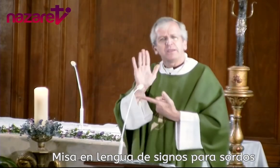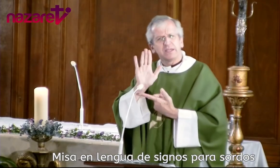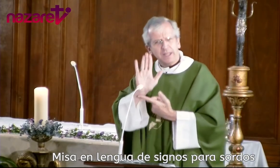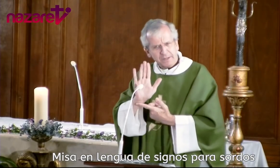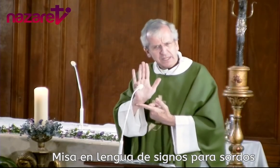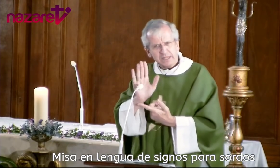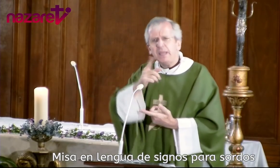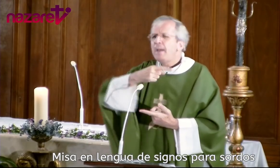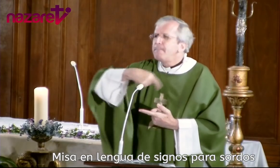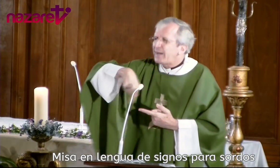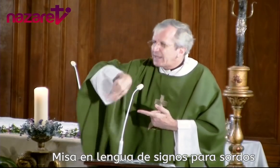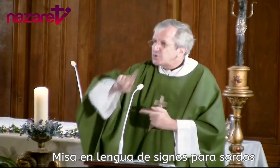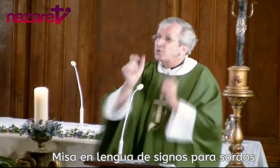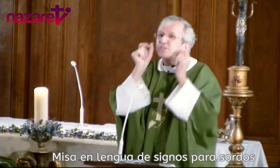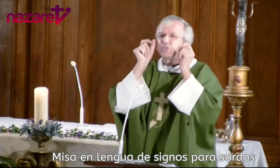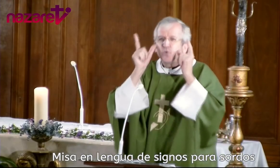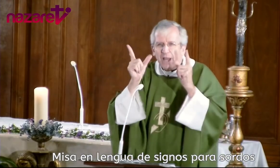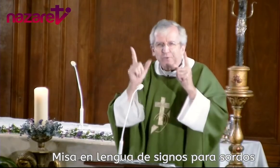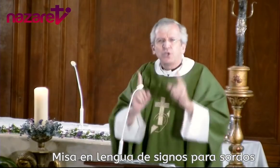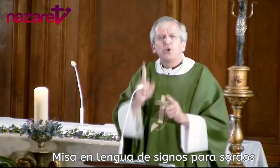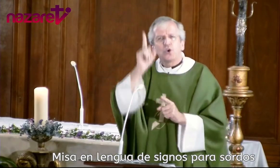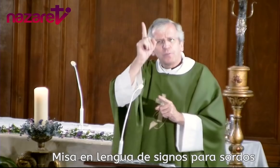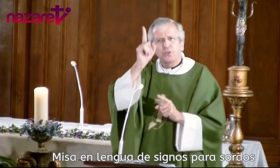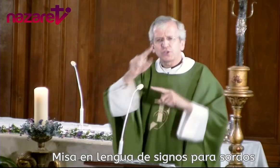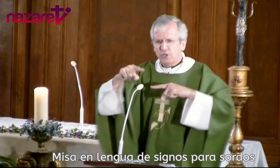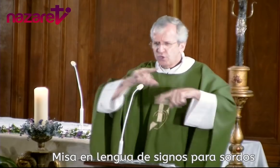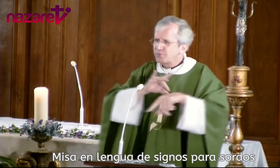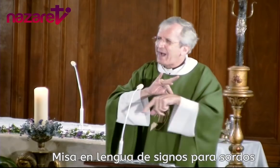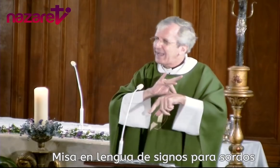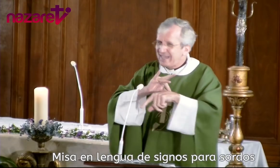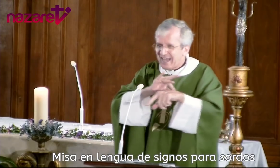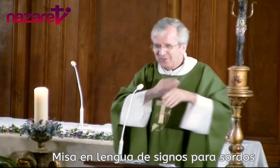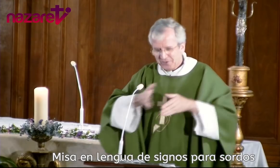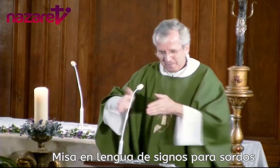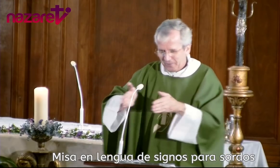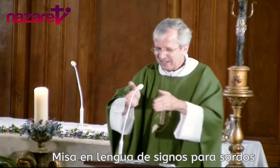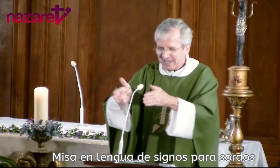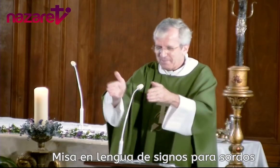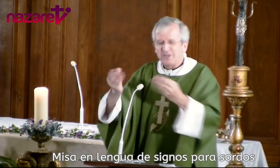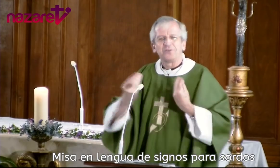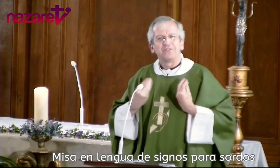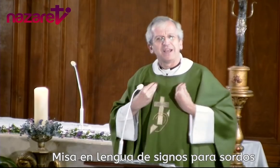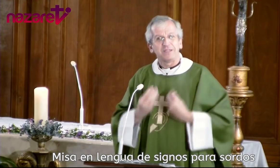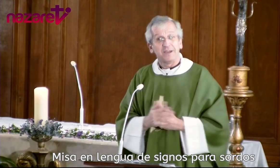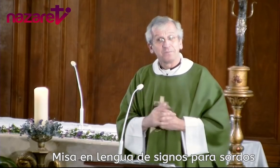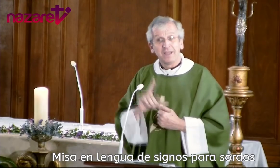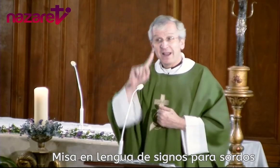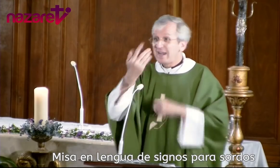está presente para que nosotros descubramos cómo Dios nos va guiando por ese camino de la vida. La